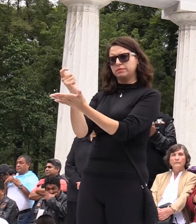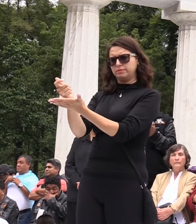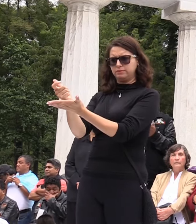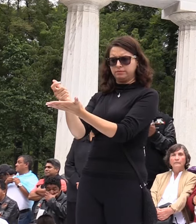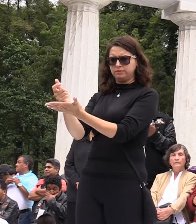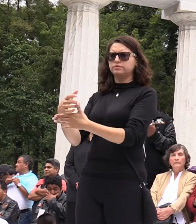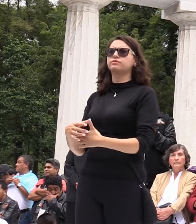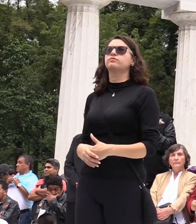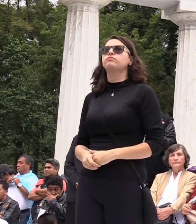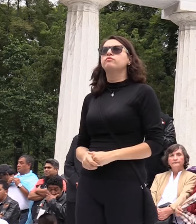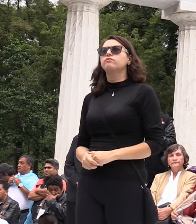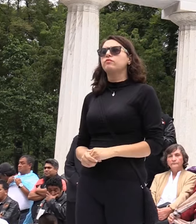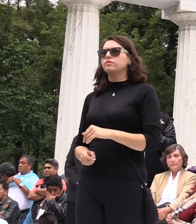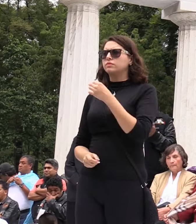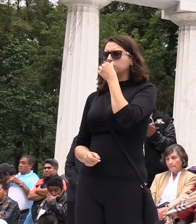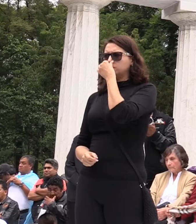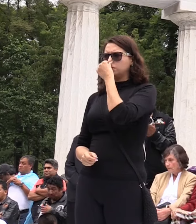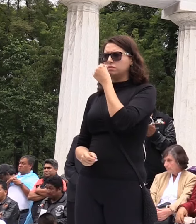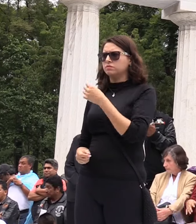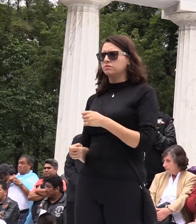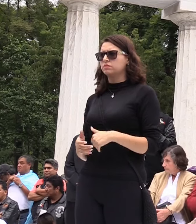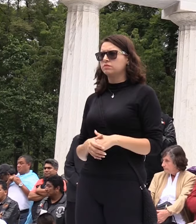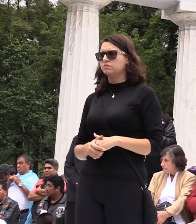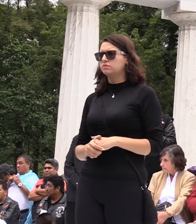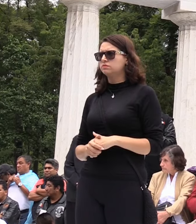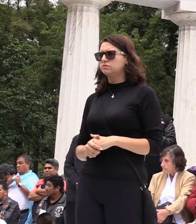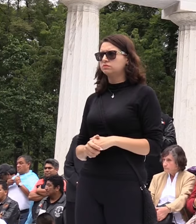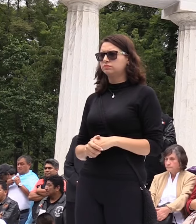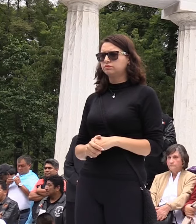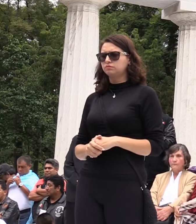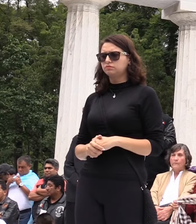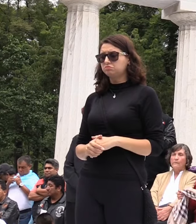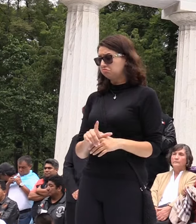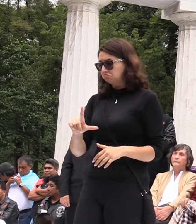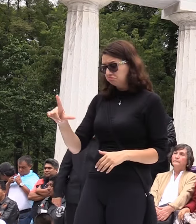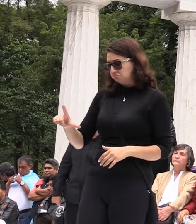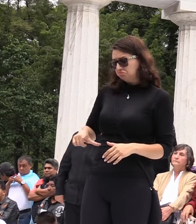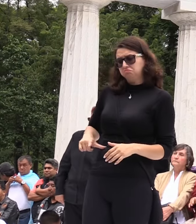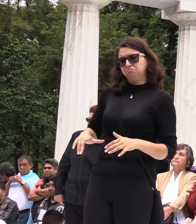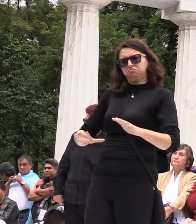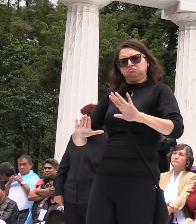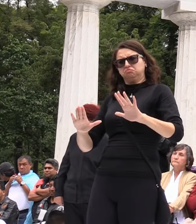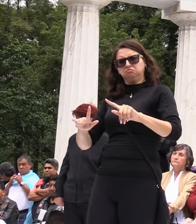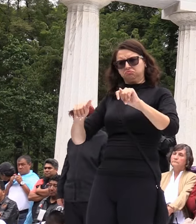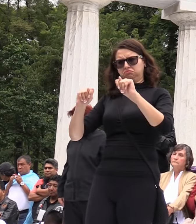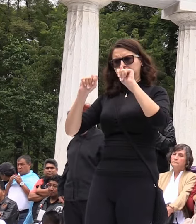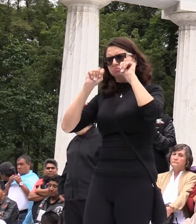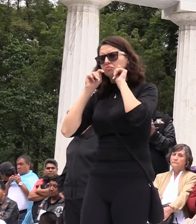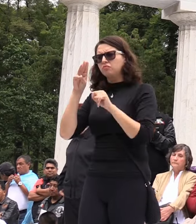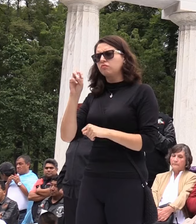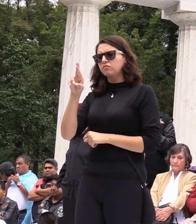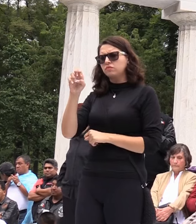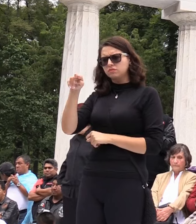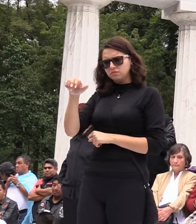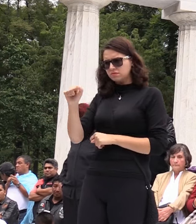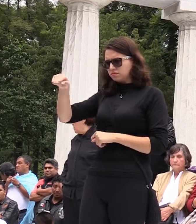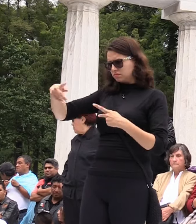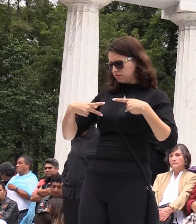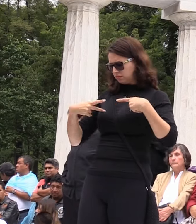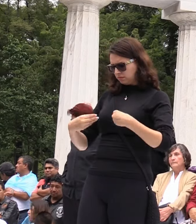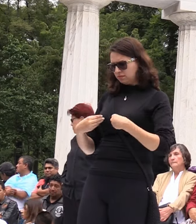200,000 millones de pesos. Sin ser gobierno, Morena ha demostrado tener mayor compromiso con los habitantes de la